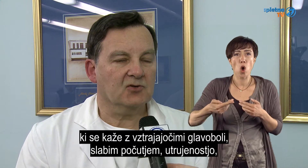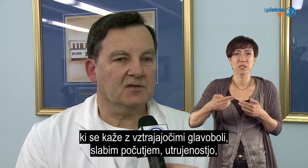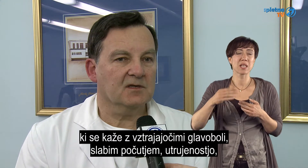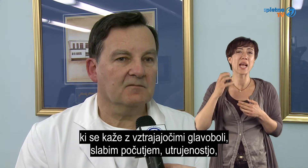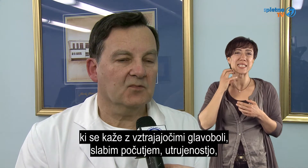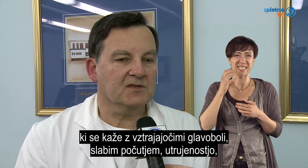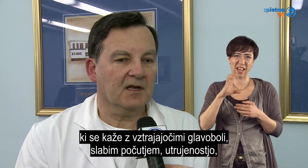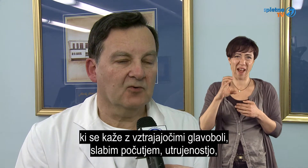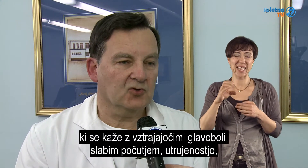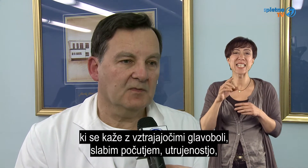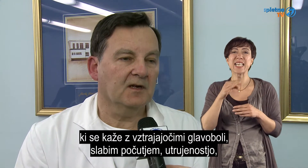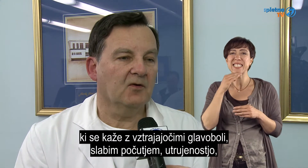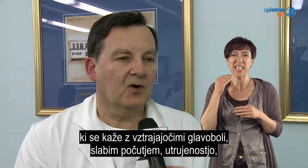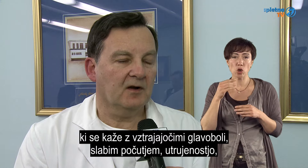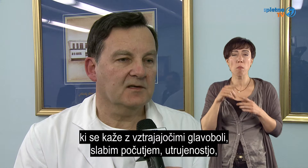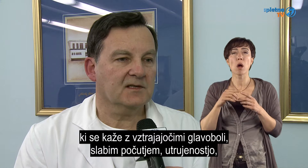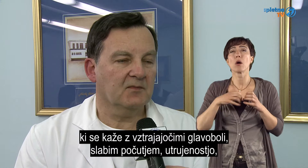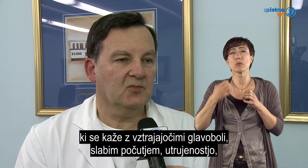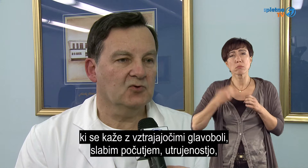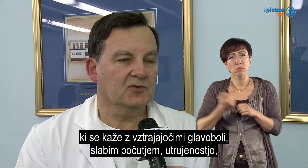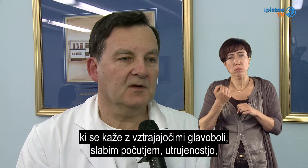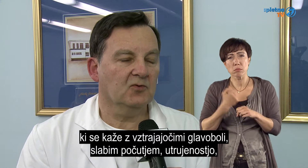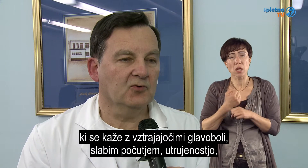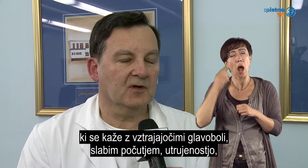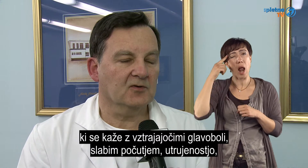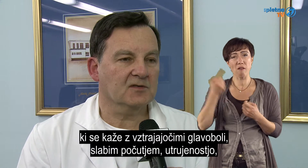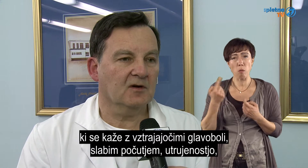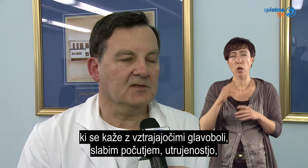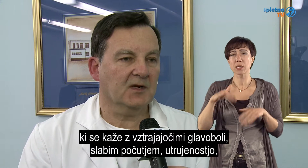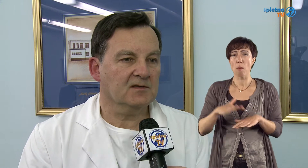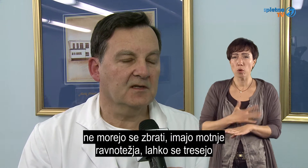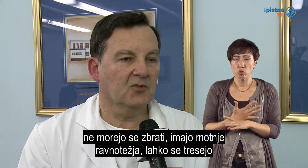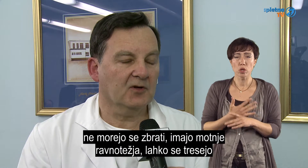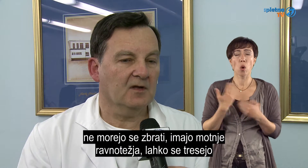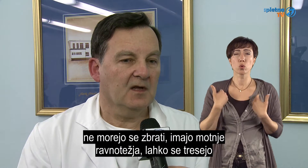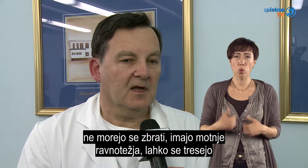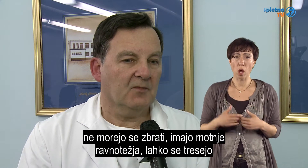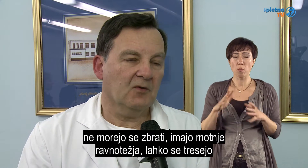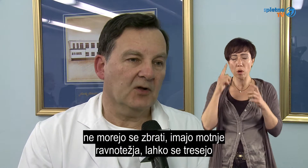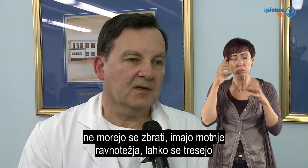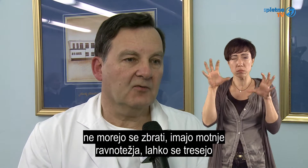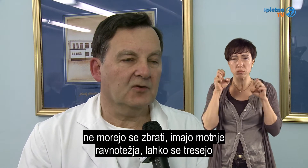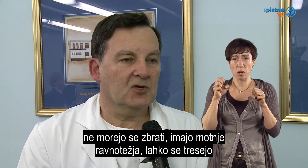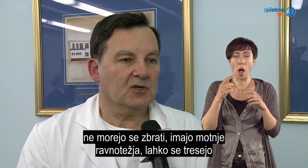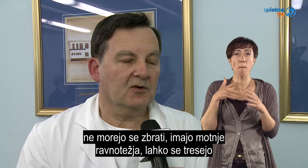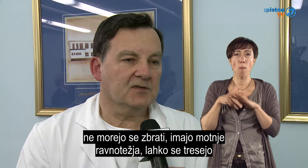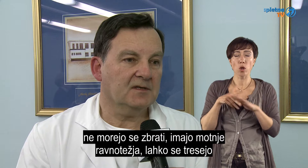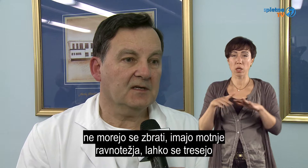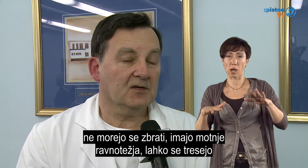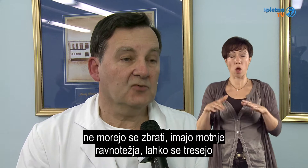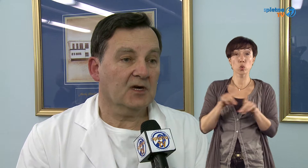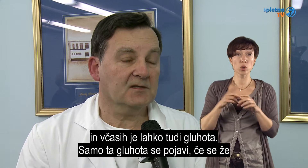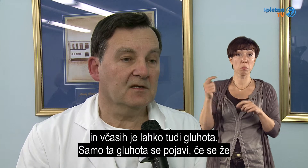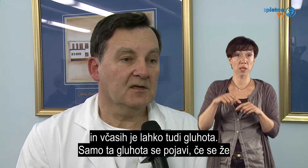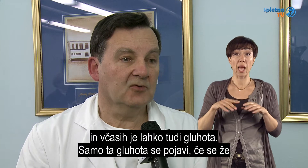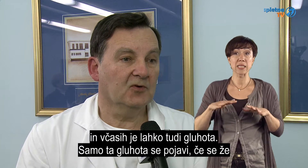se kaže z vztrajajočimi glavoboli, slabim počutjem, utrujenostjo, zbrati se ne morejo, imajo motnje ravnotežja, lahko se